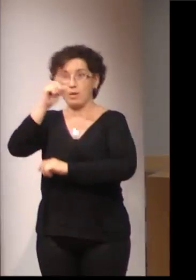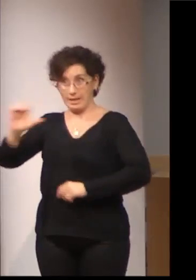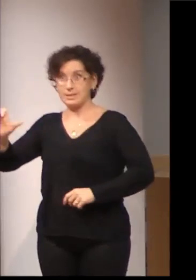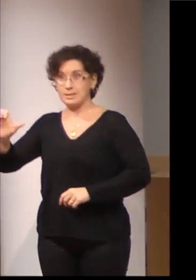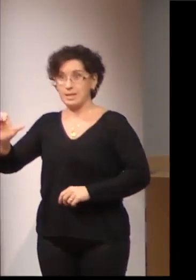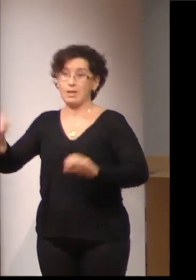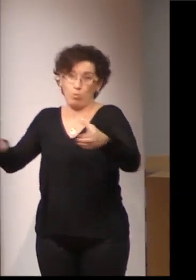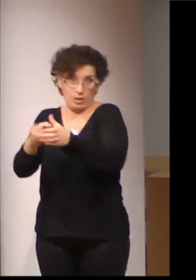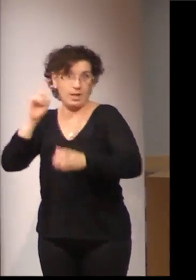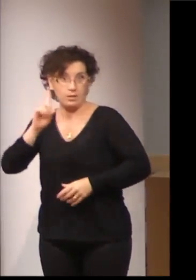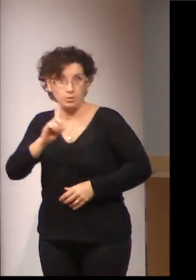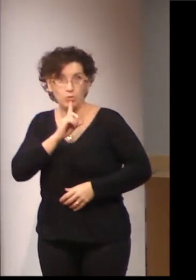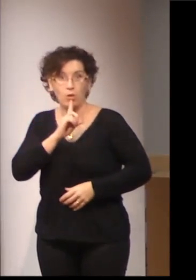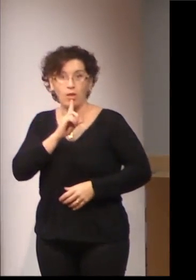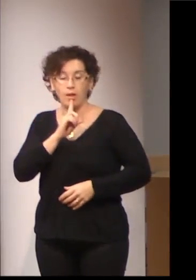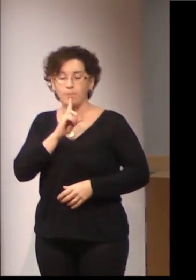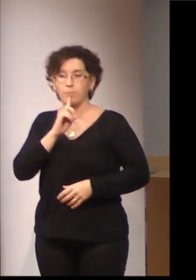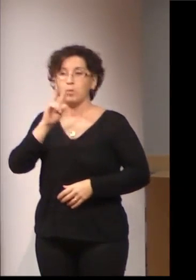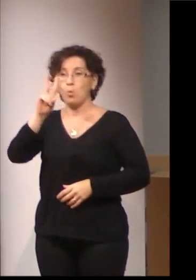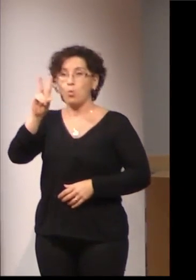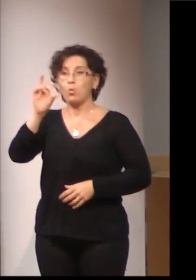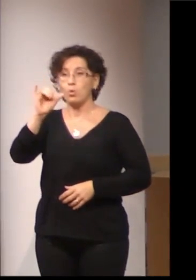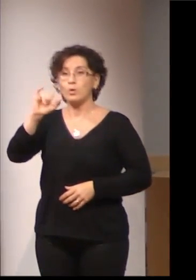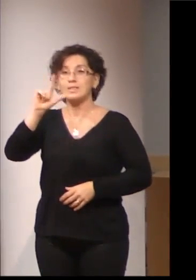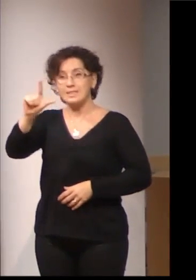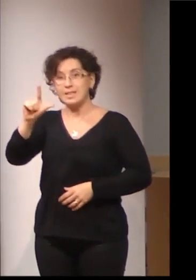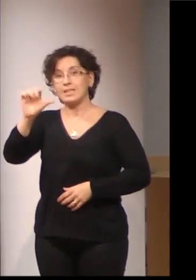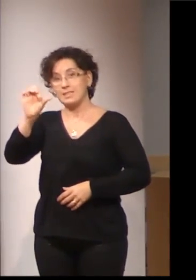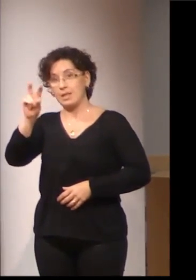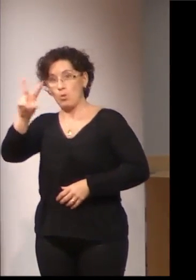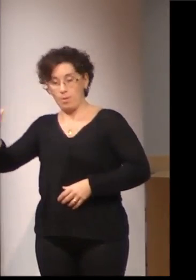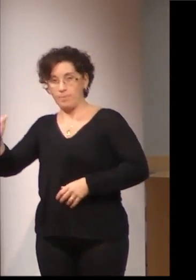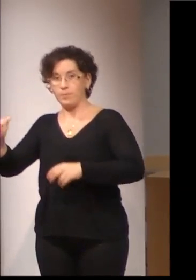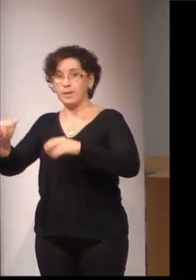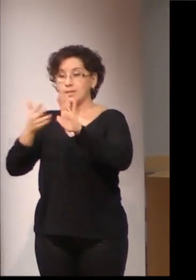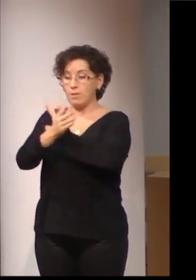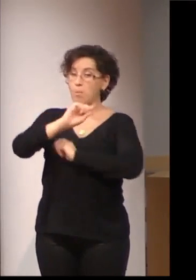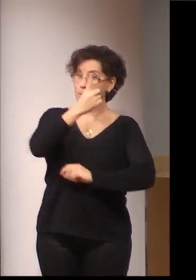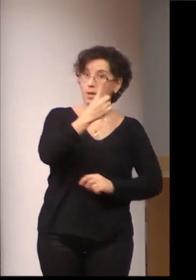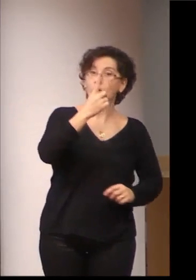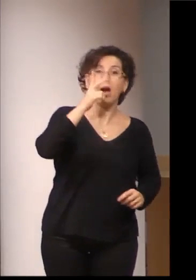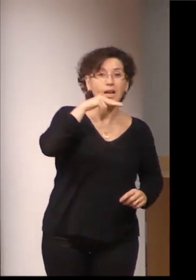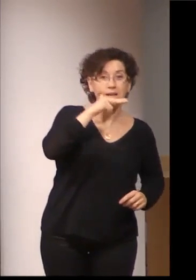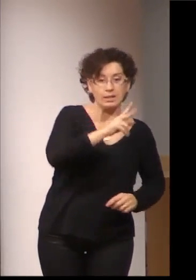española y comunidad sorda, USIL-SEUBA, es después de la Universidad de Alicante la segunda unidad singular.